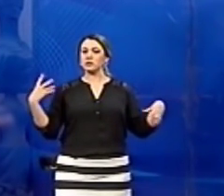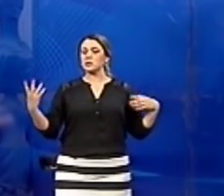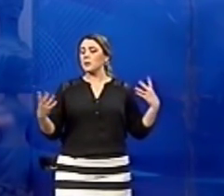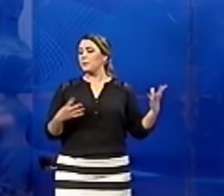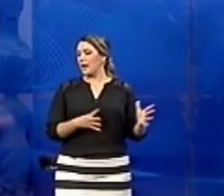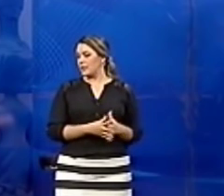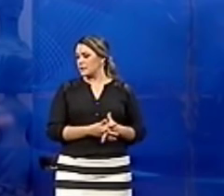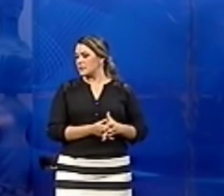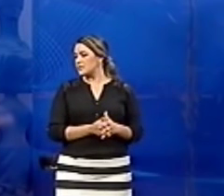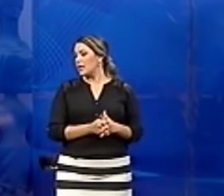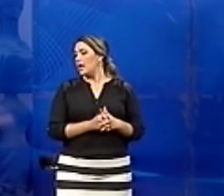outros países.